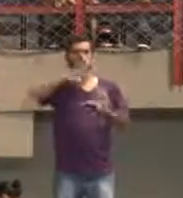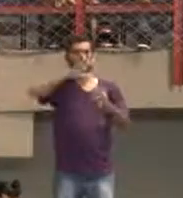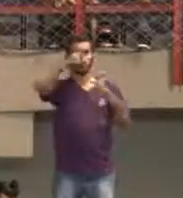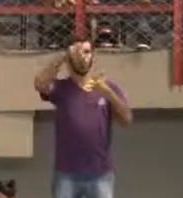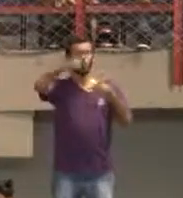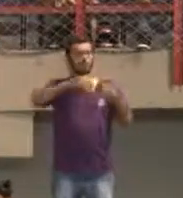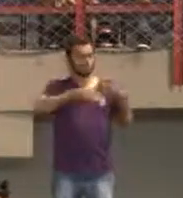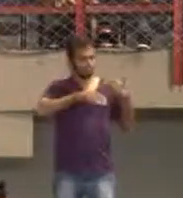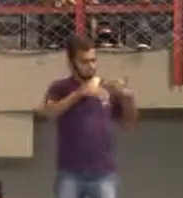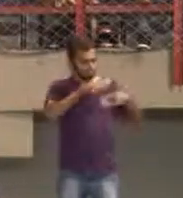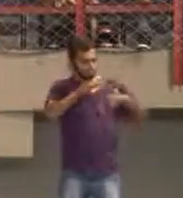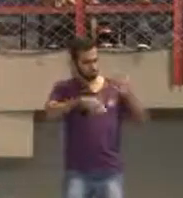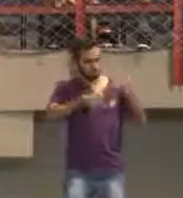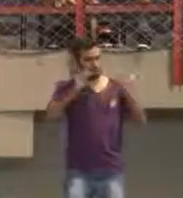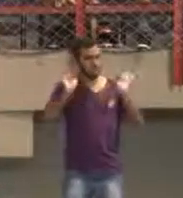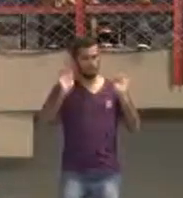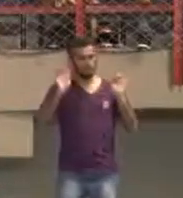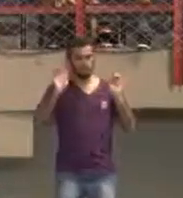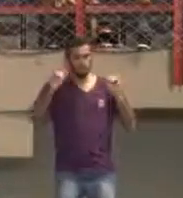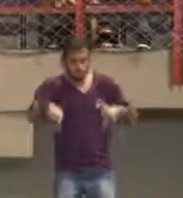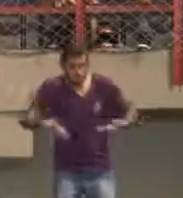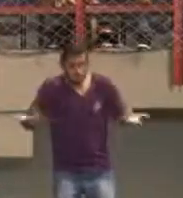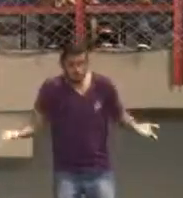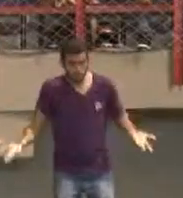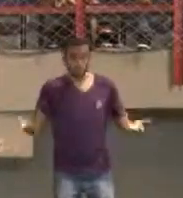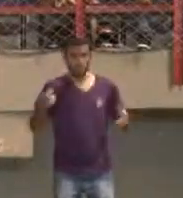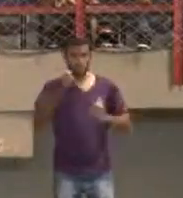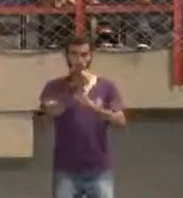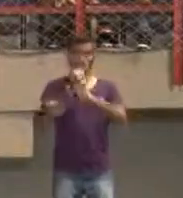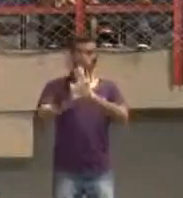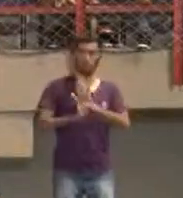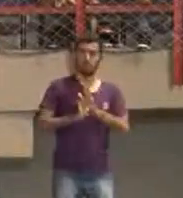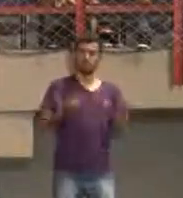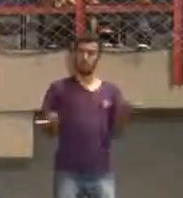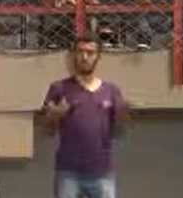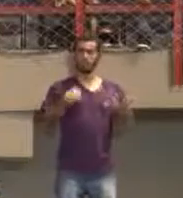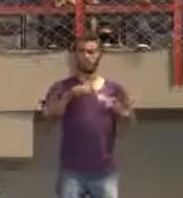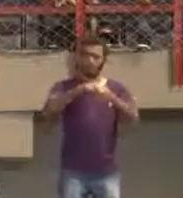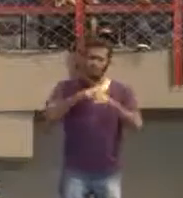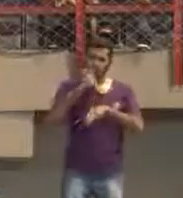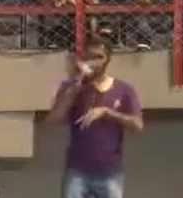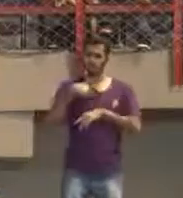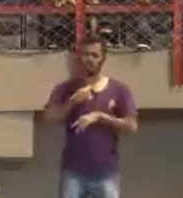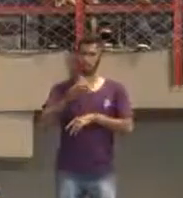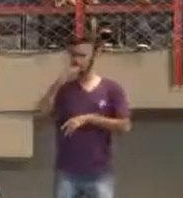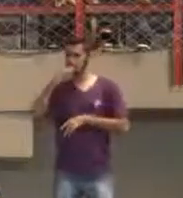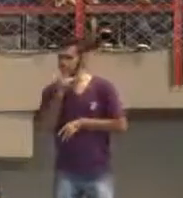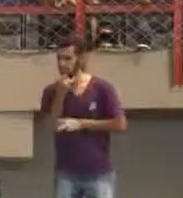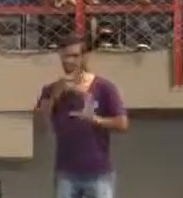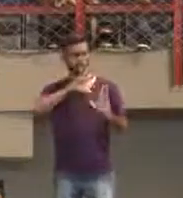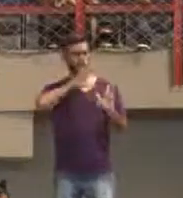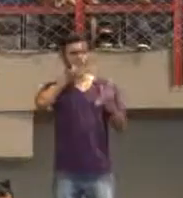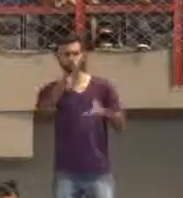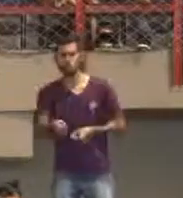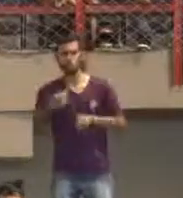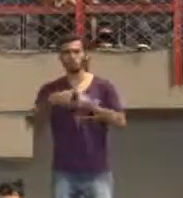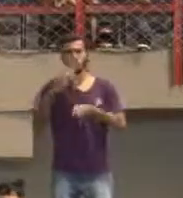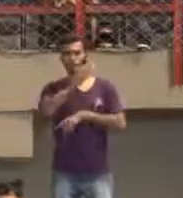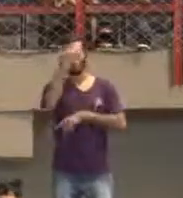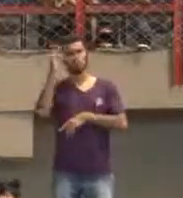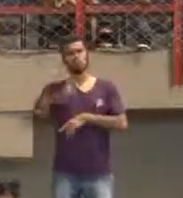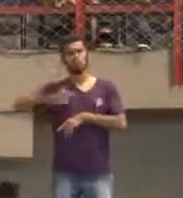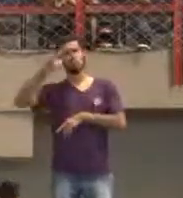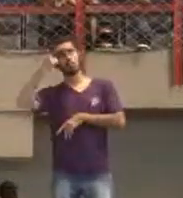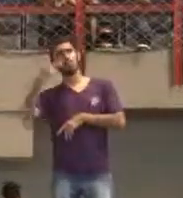século. E toda vez que chega o final do século, vem a tristeza sobre o mundo. Porque o ser humano acha que não vai ver o